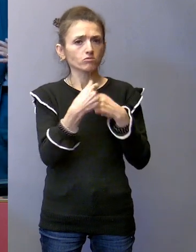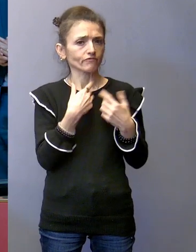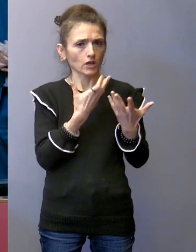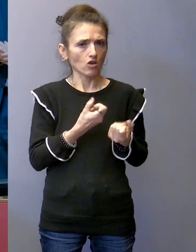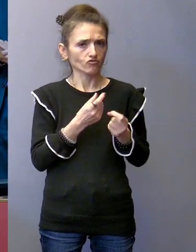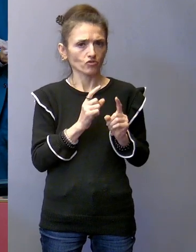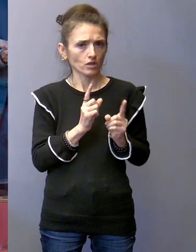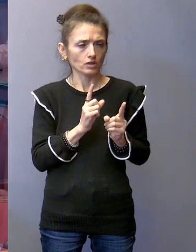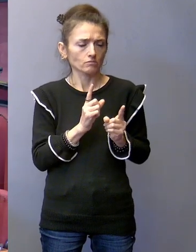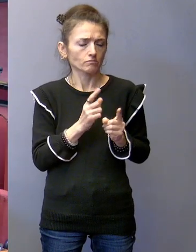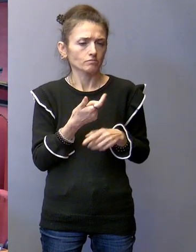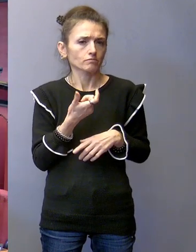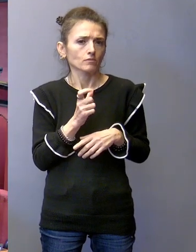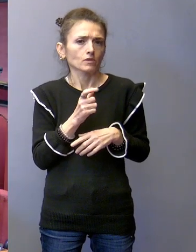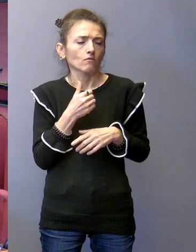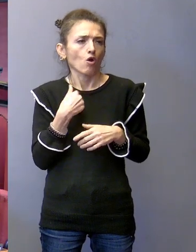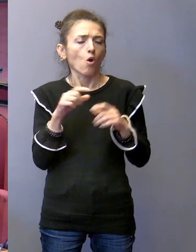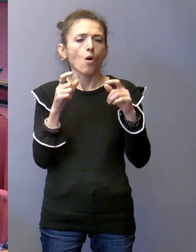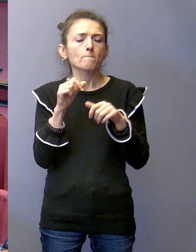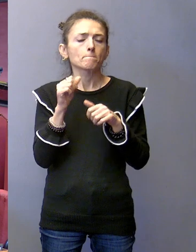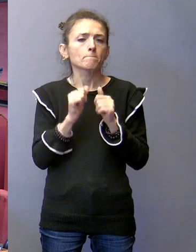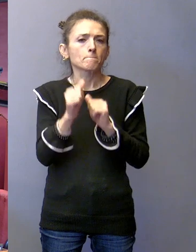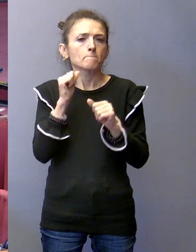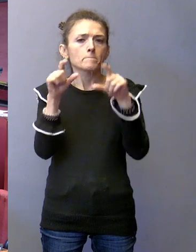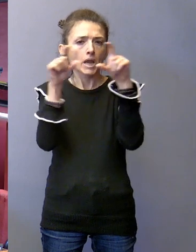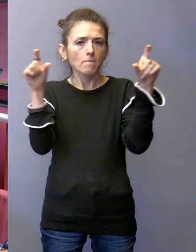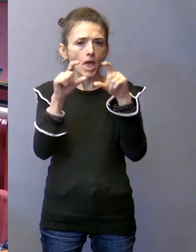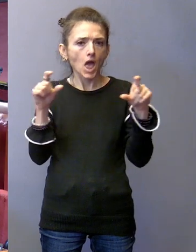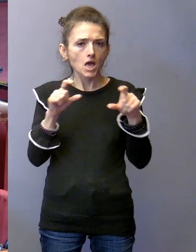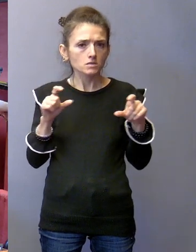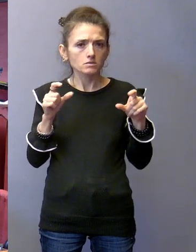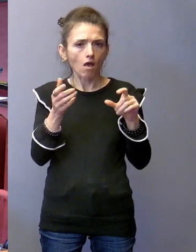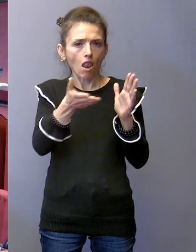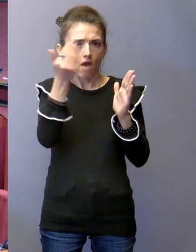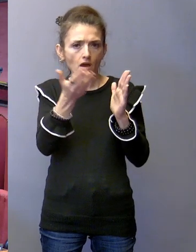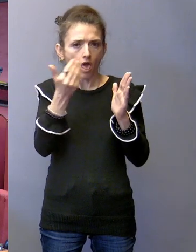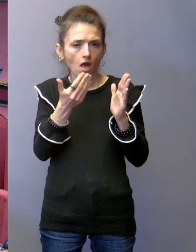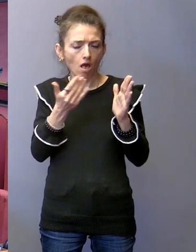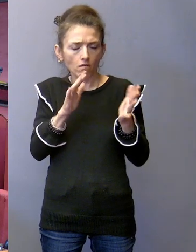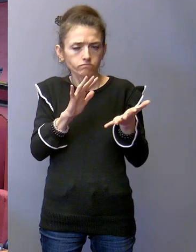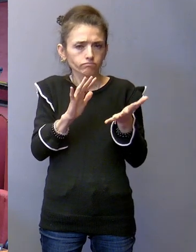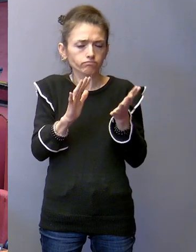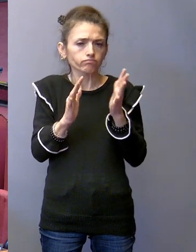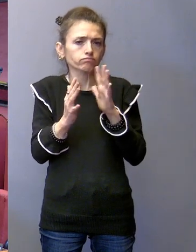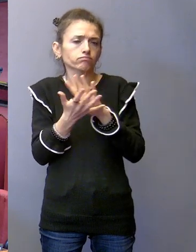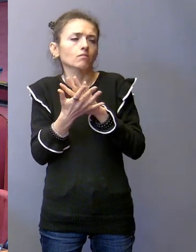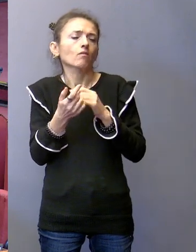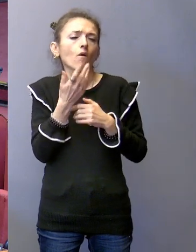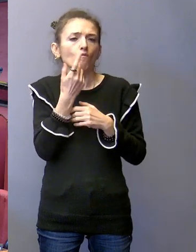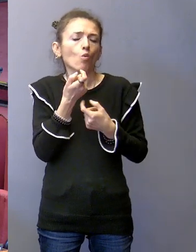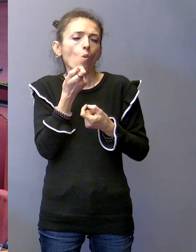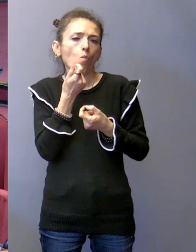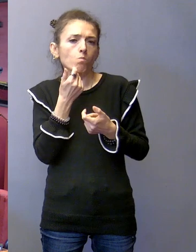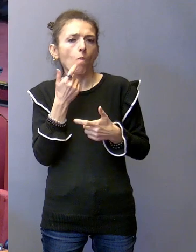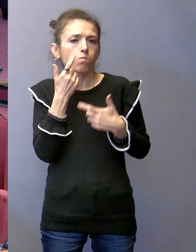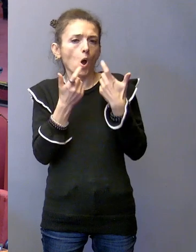primo No perché in cambio Tutte le premesse diventa un'altra cosa Quindi oggettivamente quali polemiche ogni tanto ci sta E